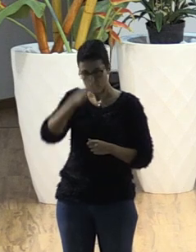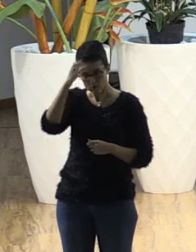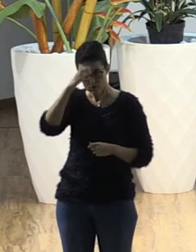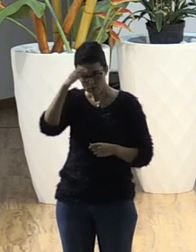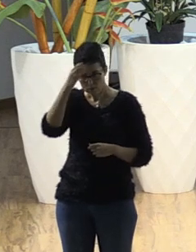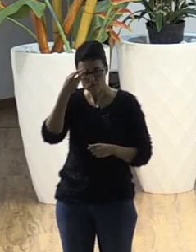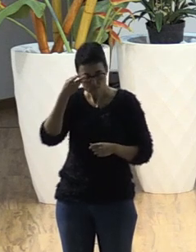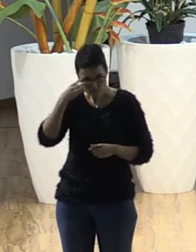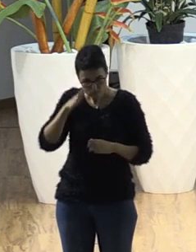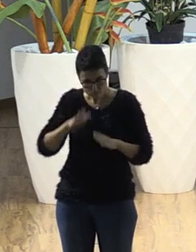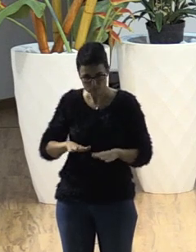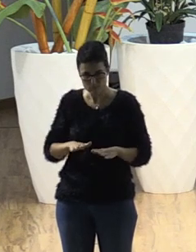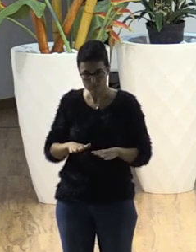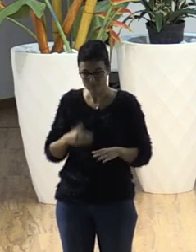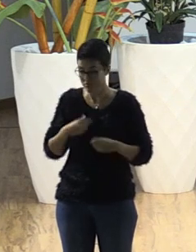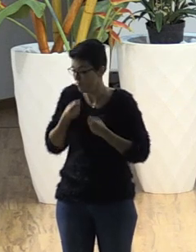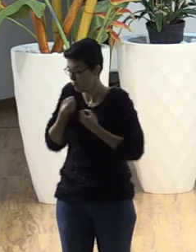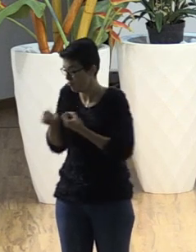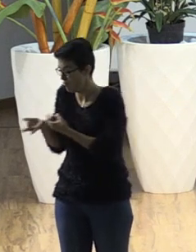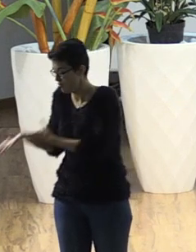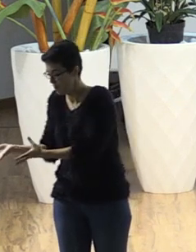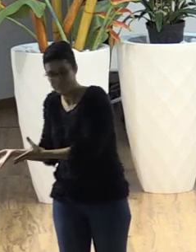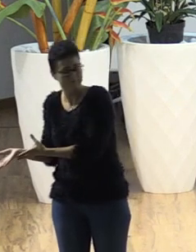están, pero no llegan.